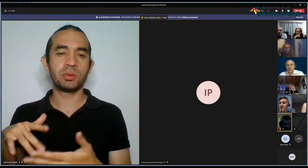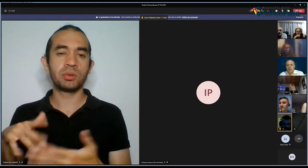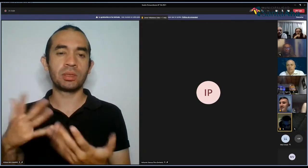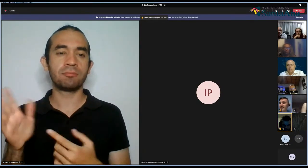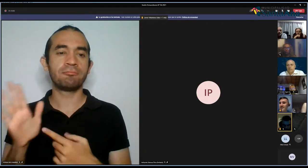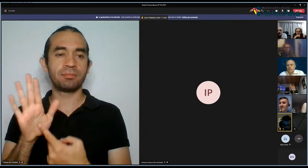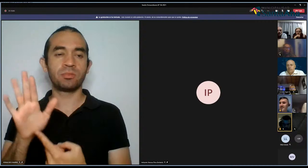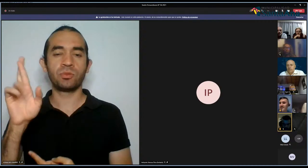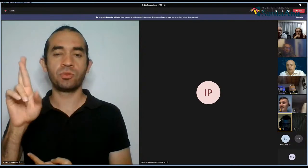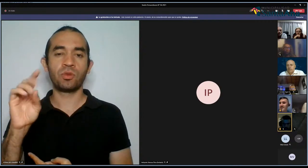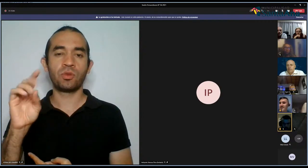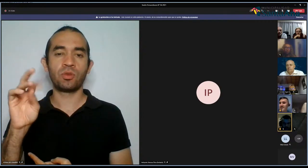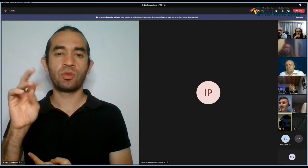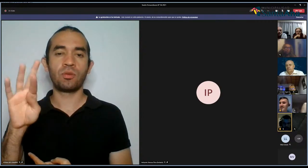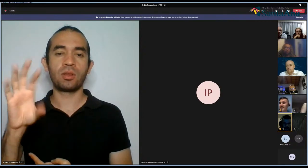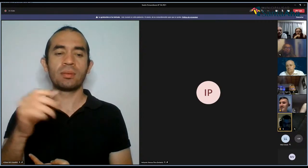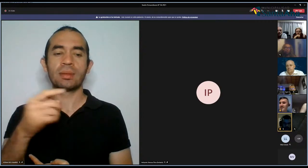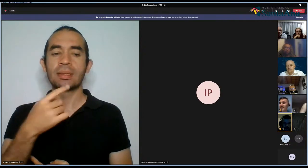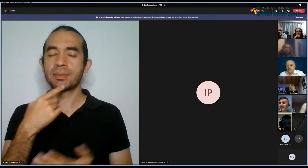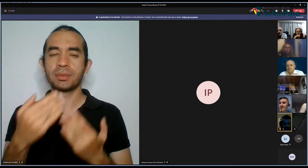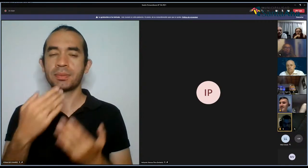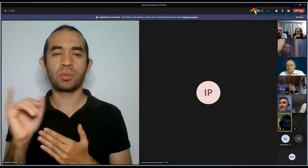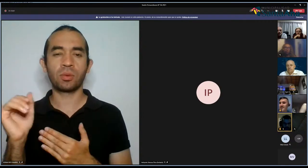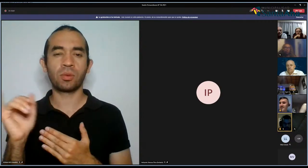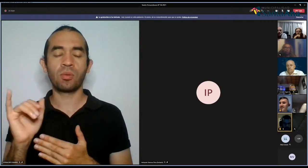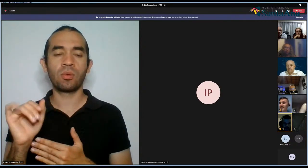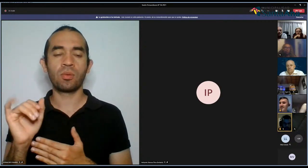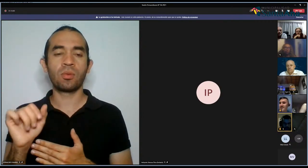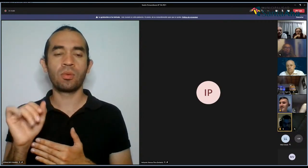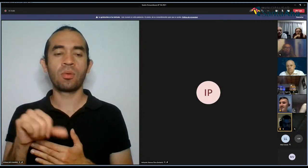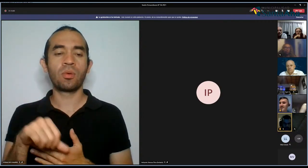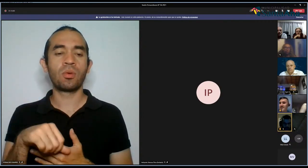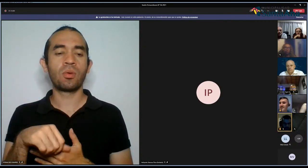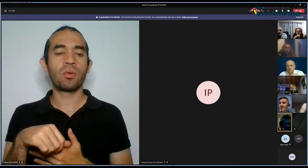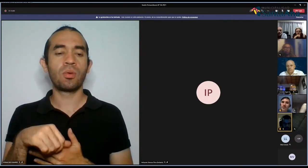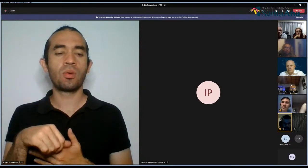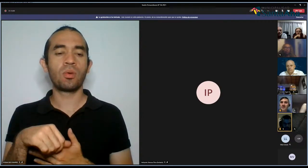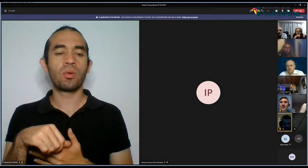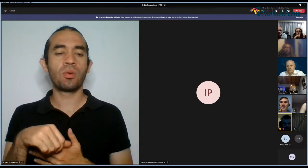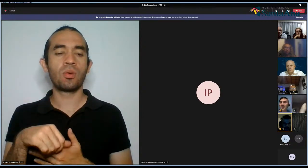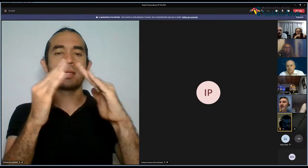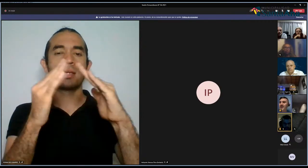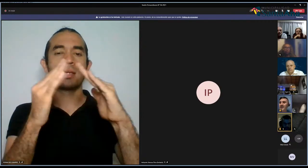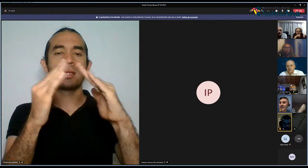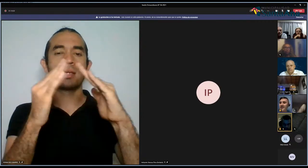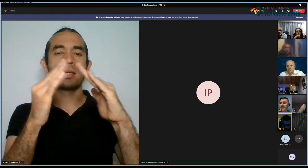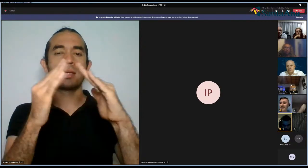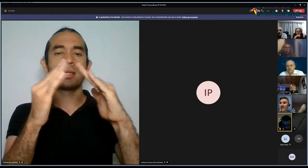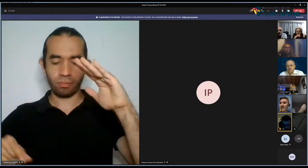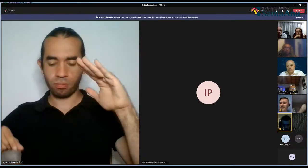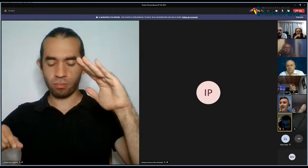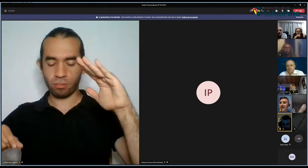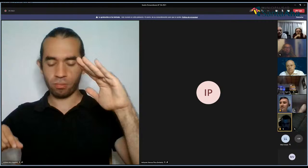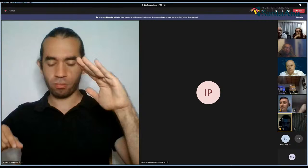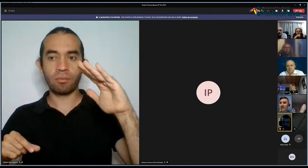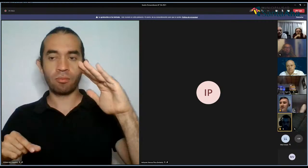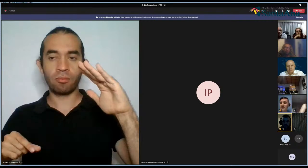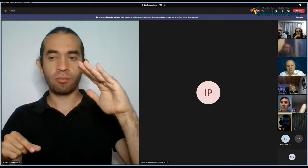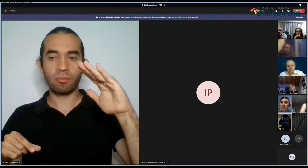casi que indicaba que como que pasaba por otro por debajo de las casas que era como lo mencionaba este